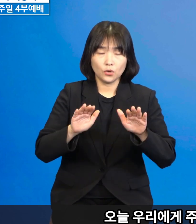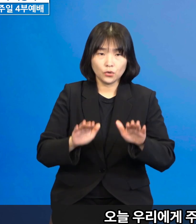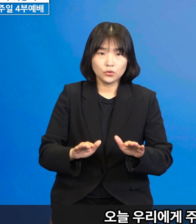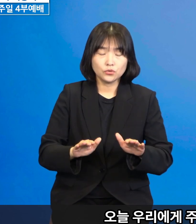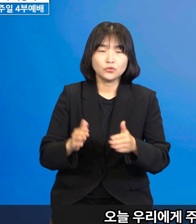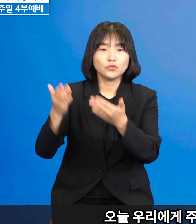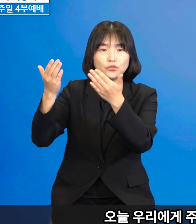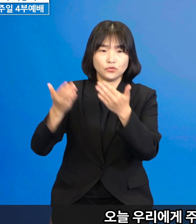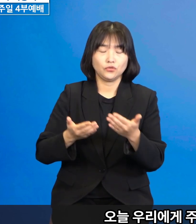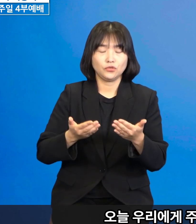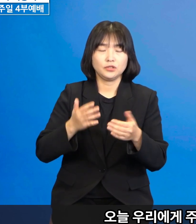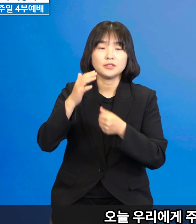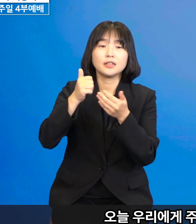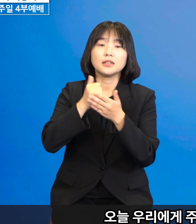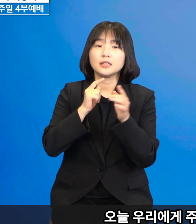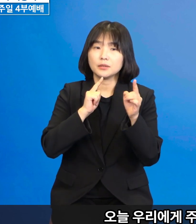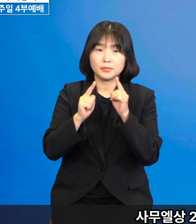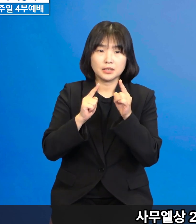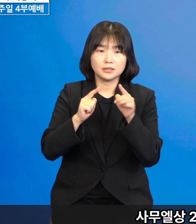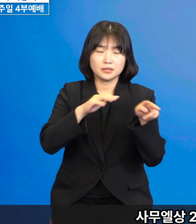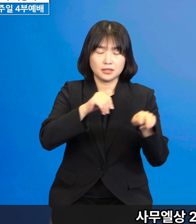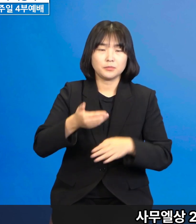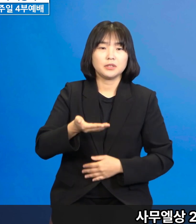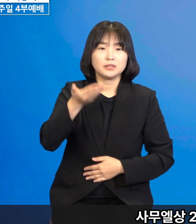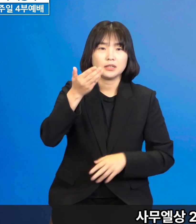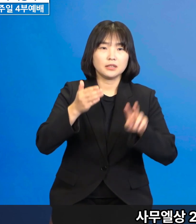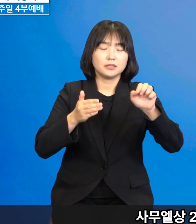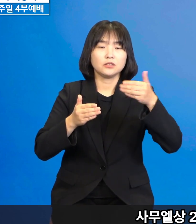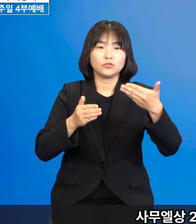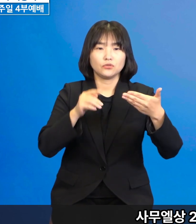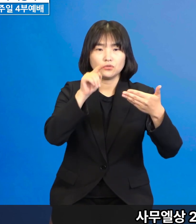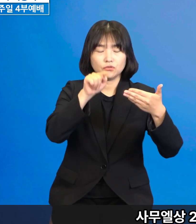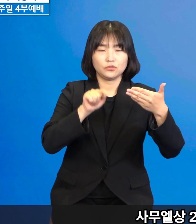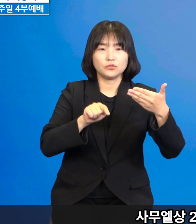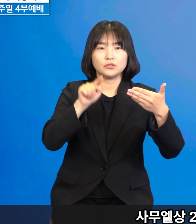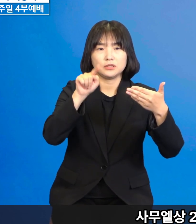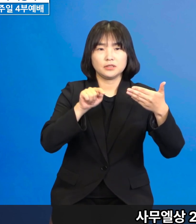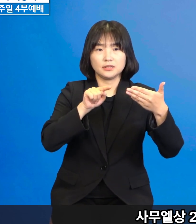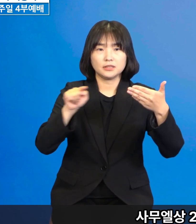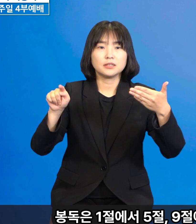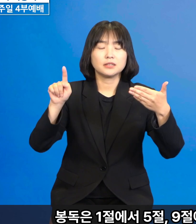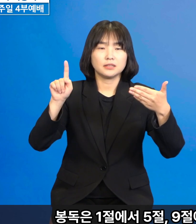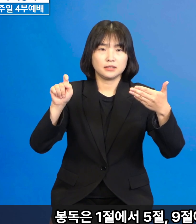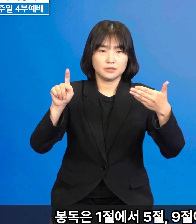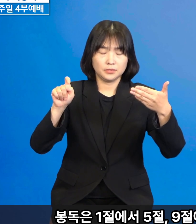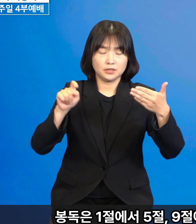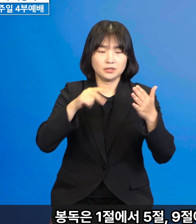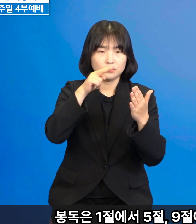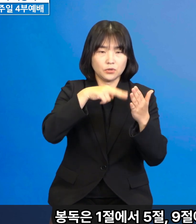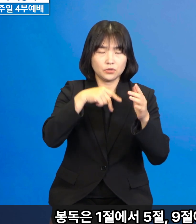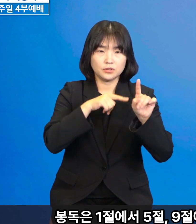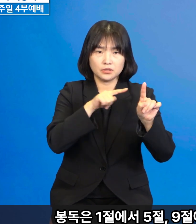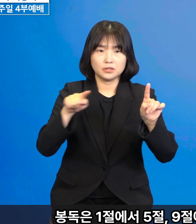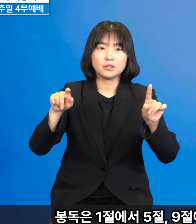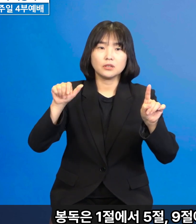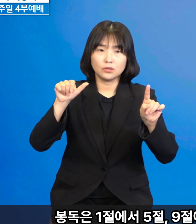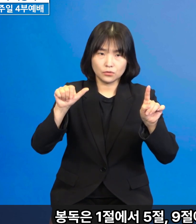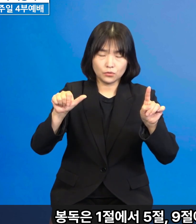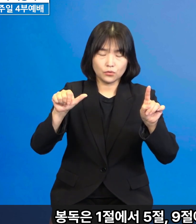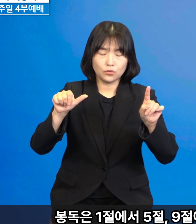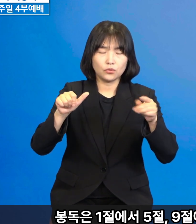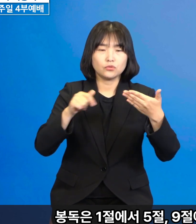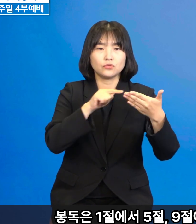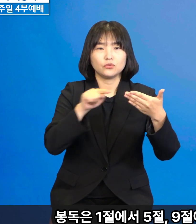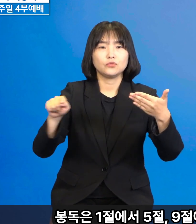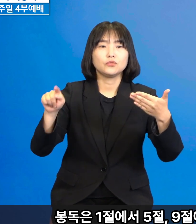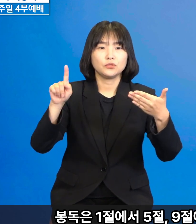오늘 우리에게 주시는 하나님의 말씀은 사무엘상 29장 말씀입니다. 봉독은 1절에서 5절,